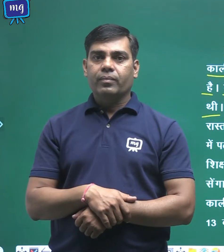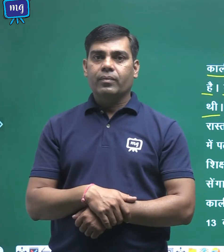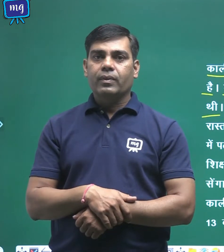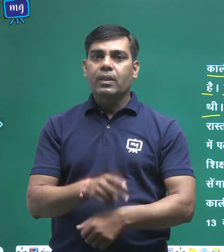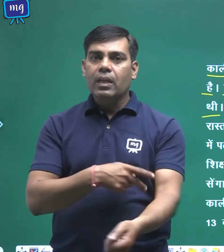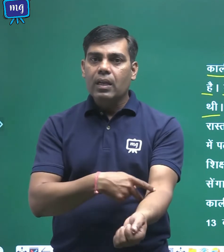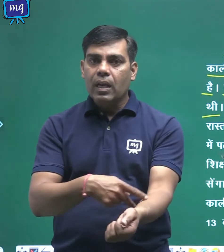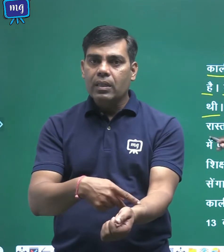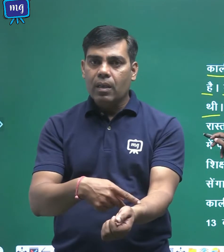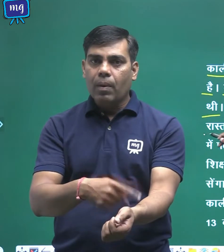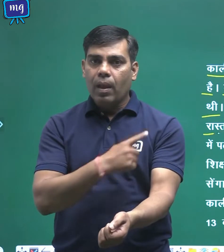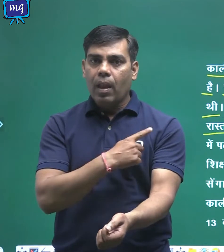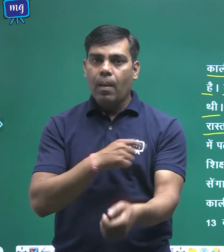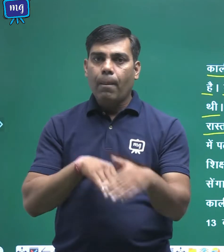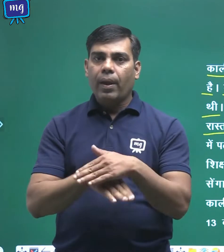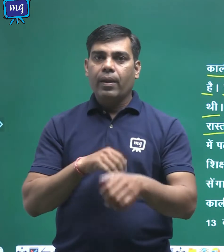रास्तापाल में